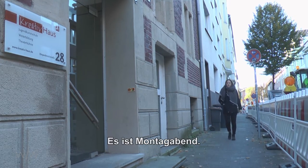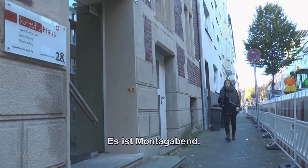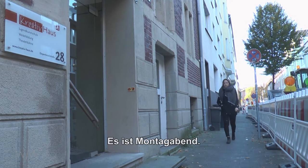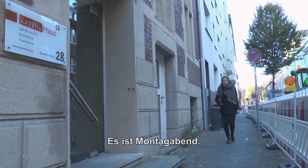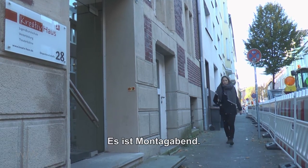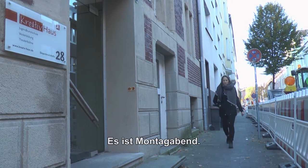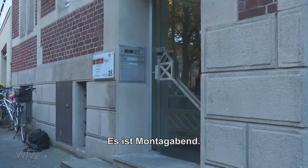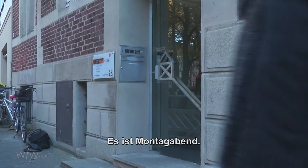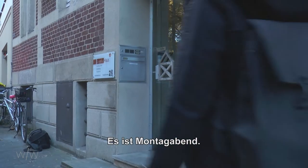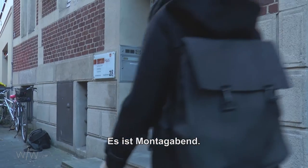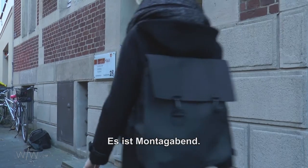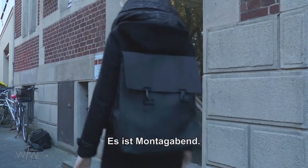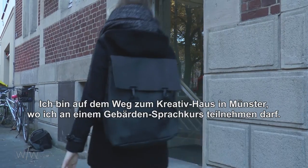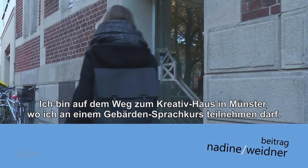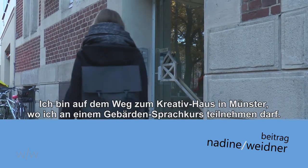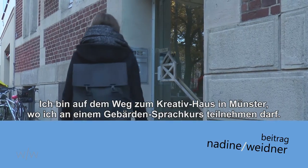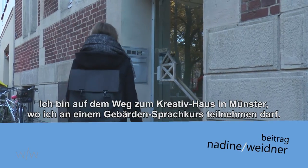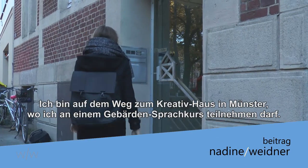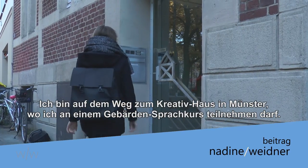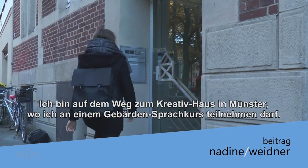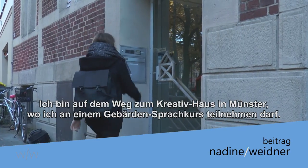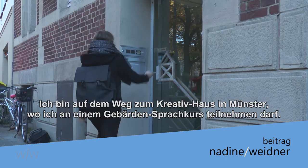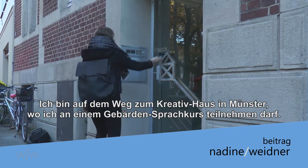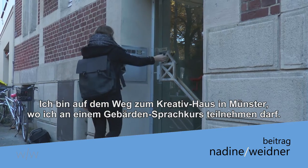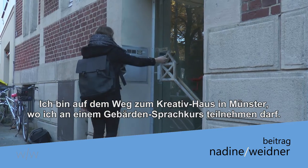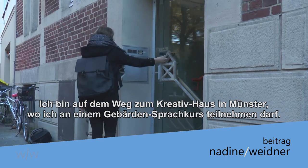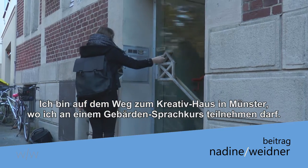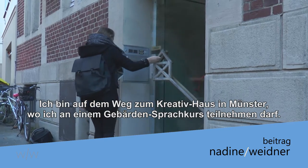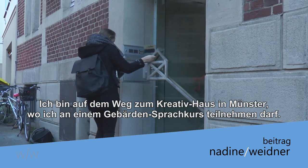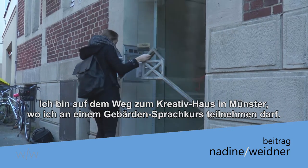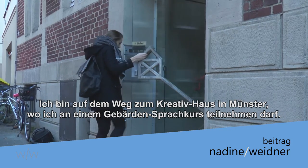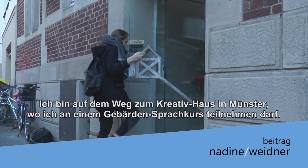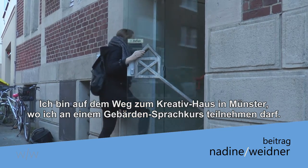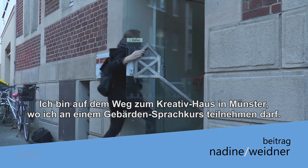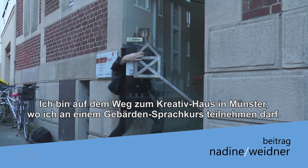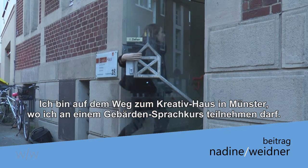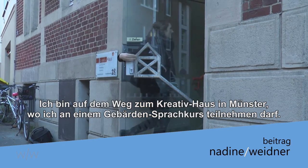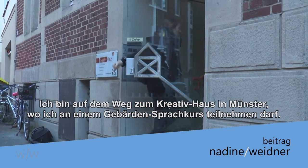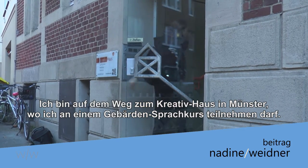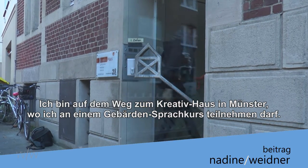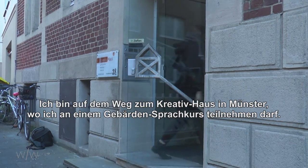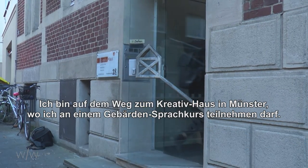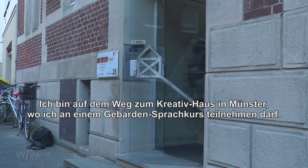Es ist Montagabend. Ich bin auf dem Weg zum Kreativhaus in Münster, wo ich an einem Gebärdensprachkurs teilnehmen darf.